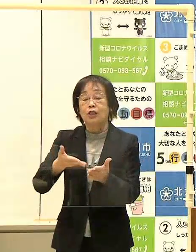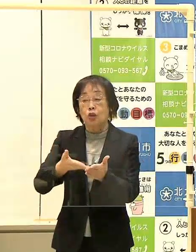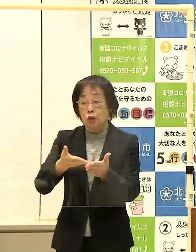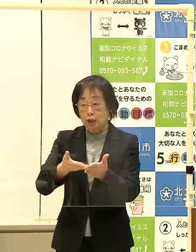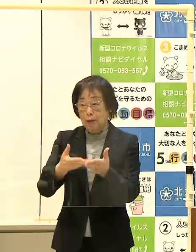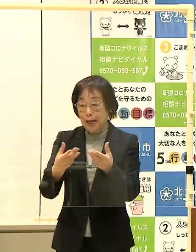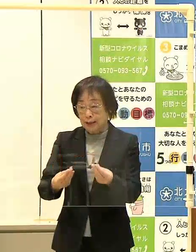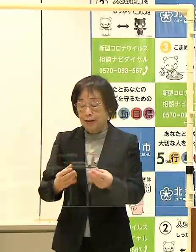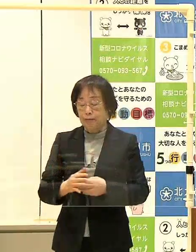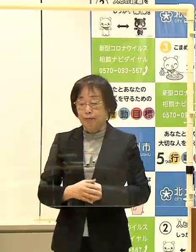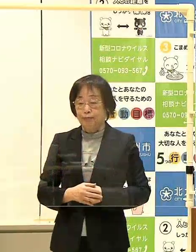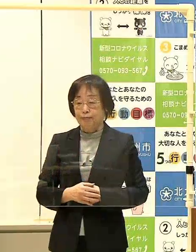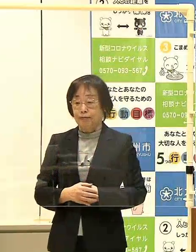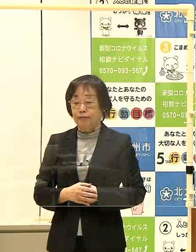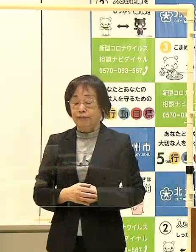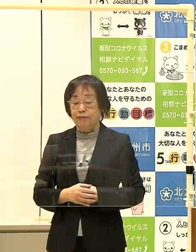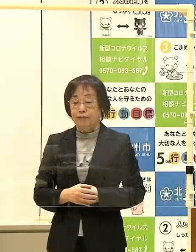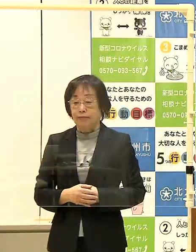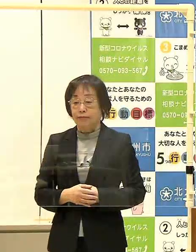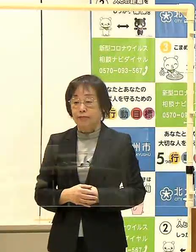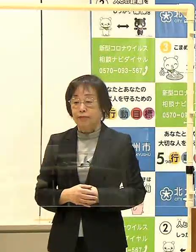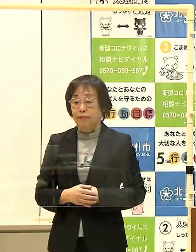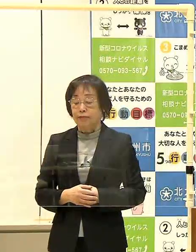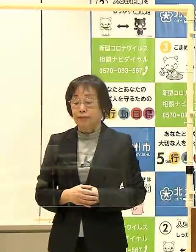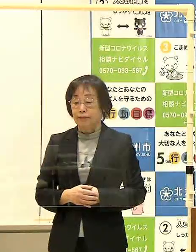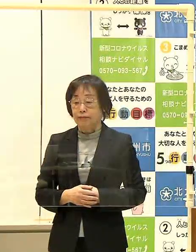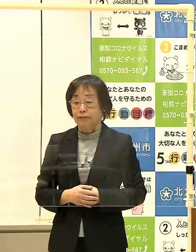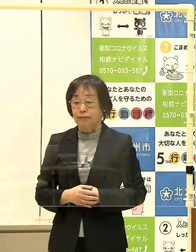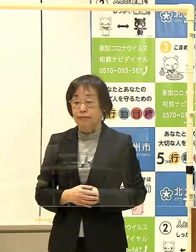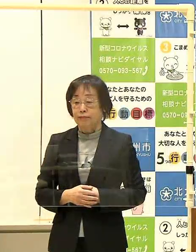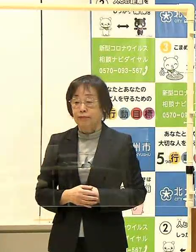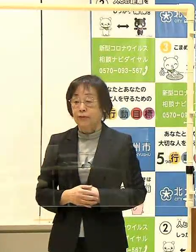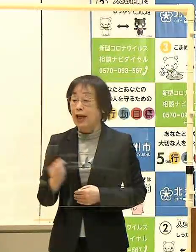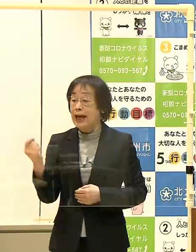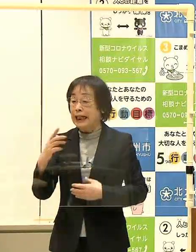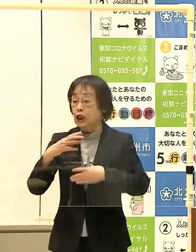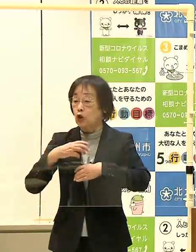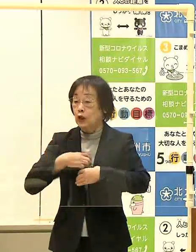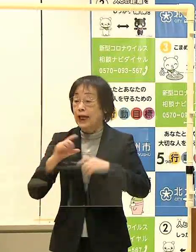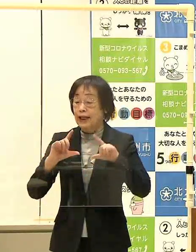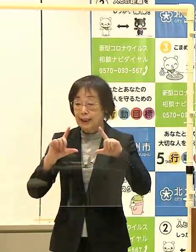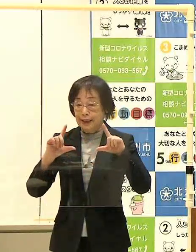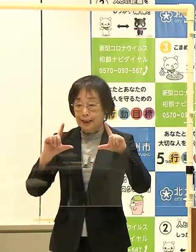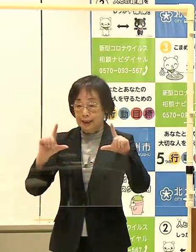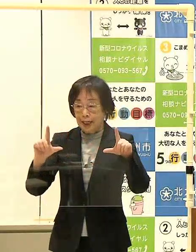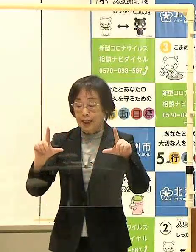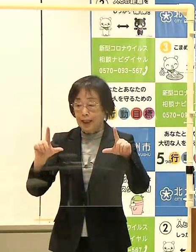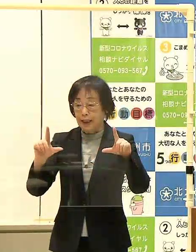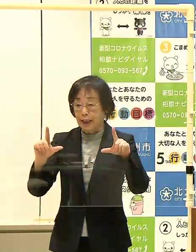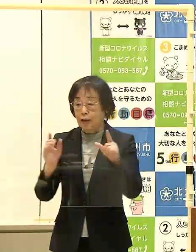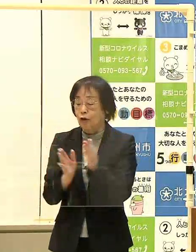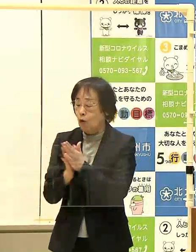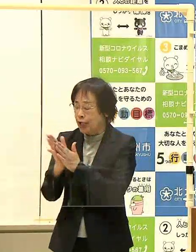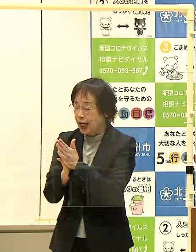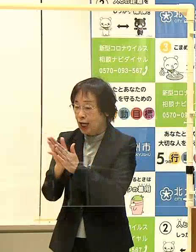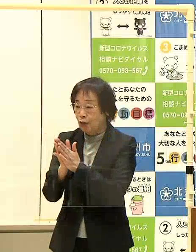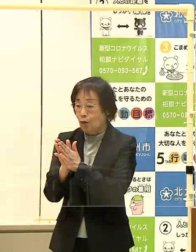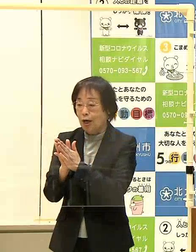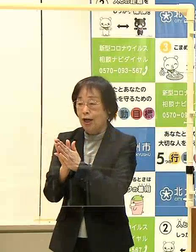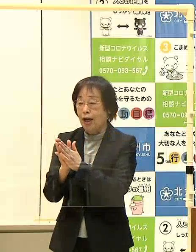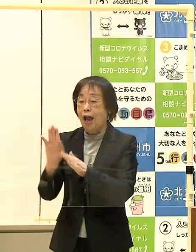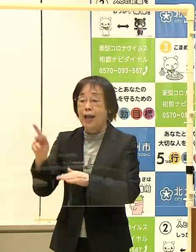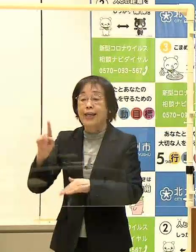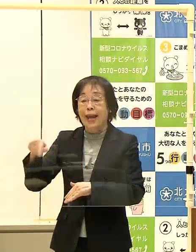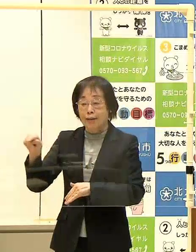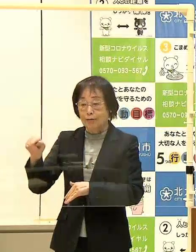副市長副知事レベルの同じでありますただですね緊急事態宣言の要請というのはまあ県知事